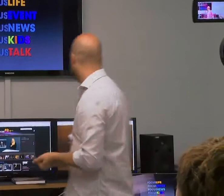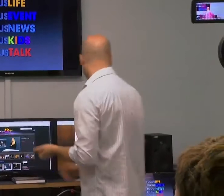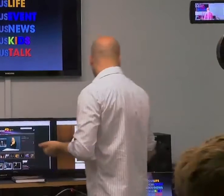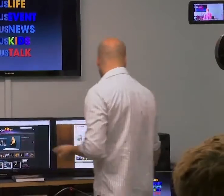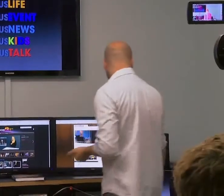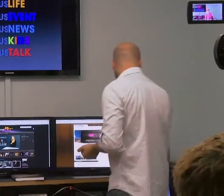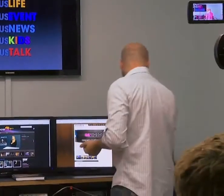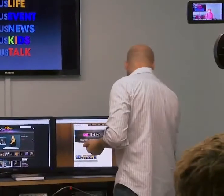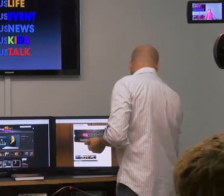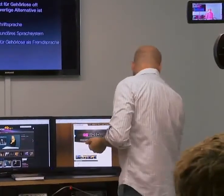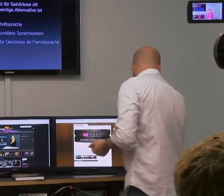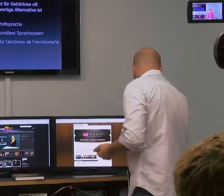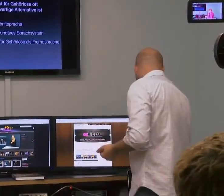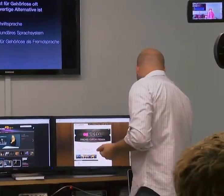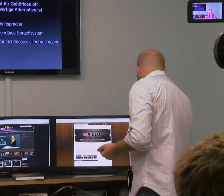Jahr, jetzt in diesen 10 Jahren.